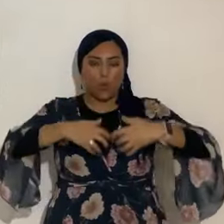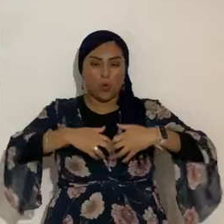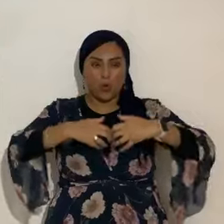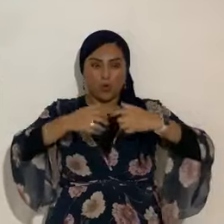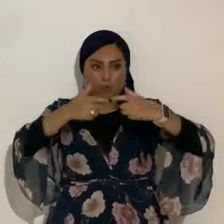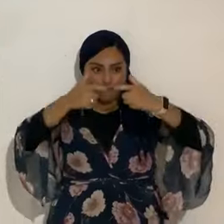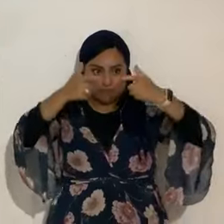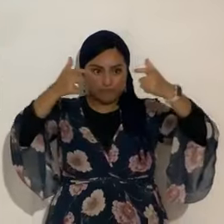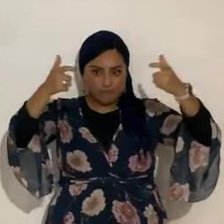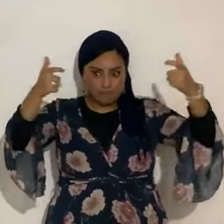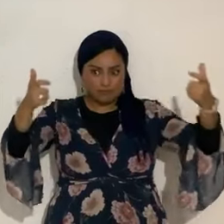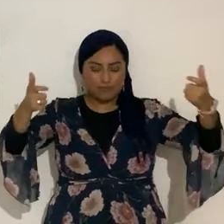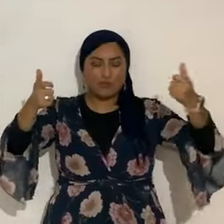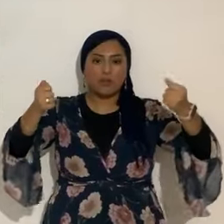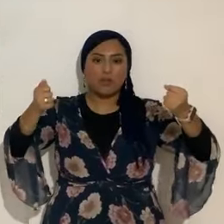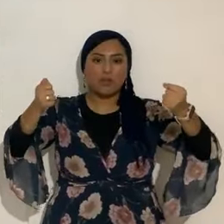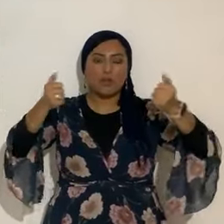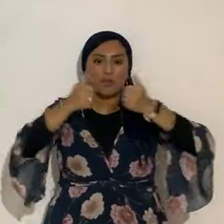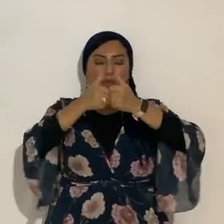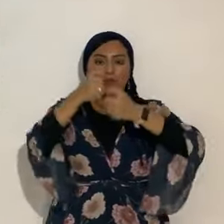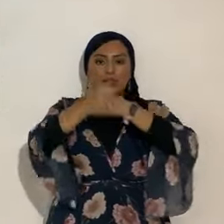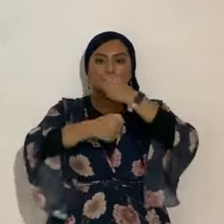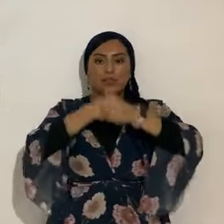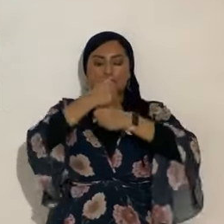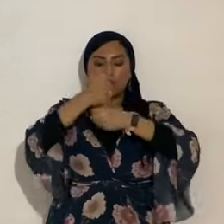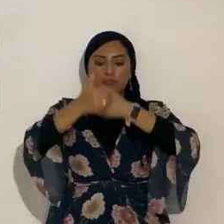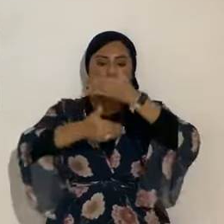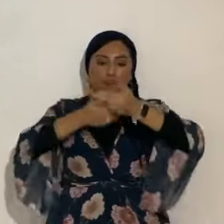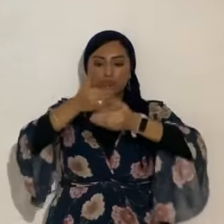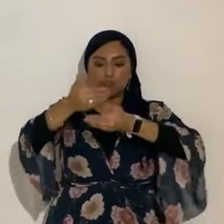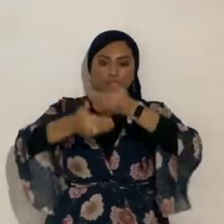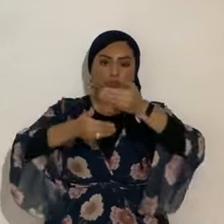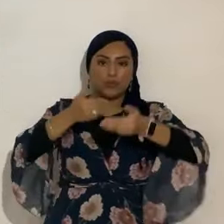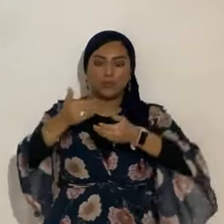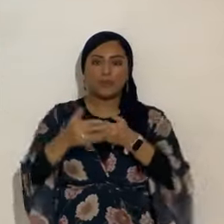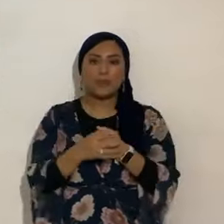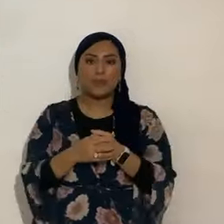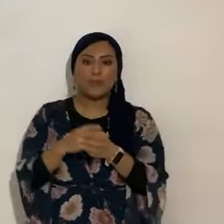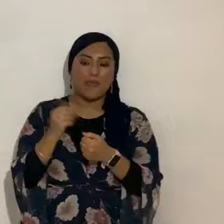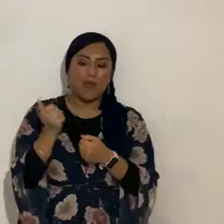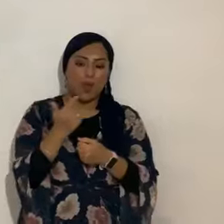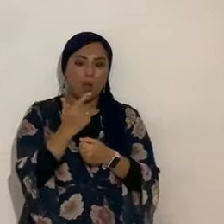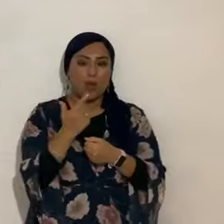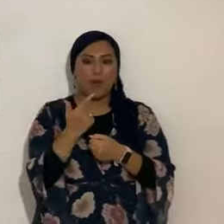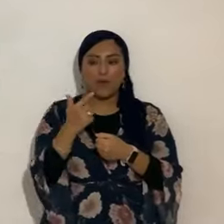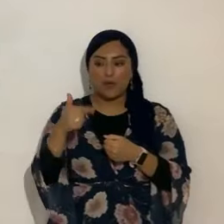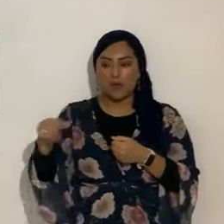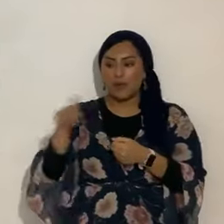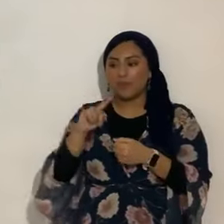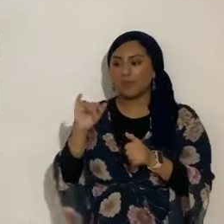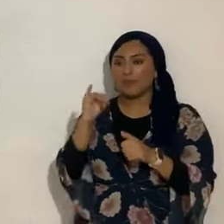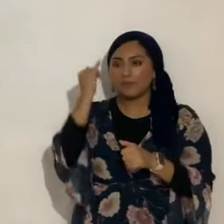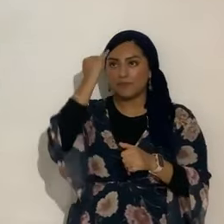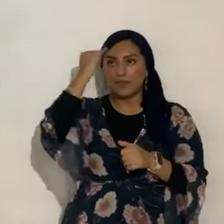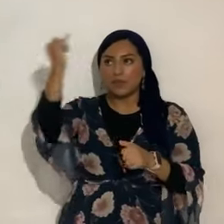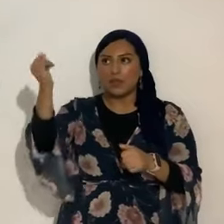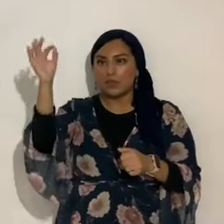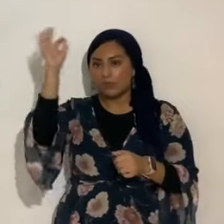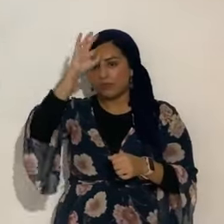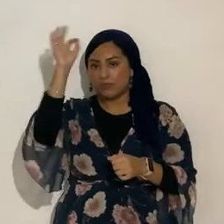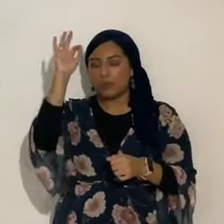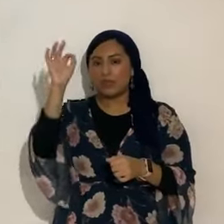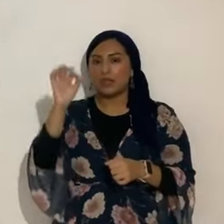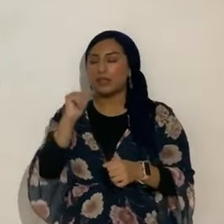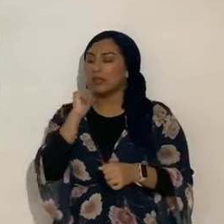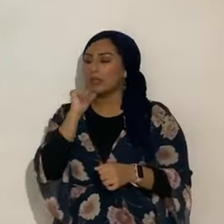aumentando con los años, etcétera, etcétera. Entonces, todas esas son ilusiones, no son cosa